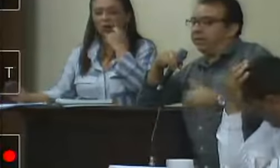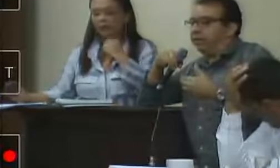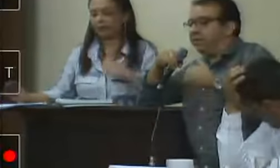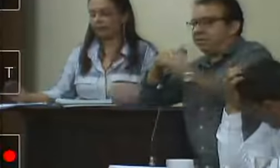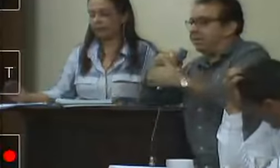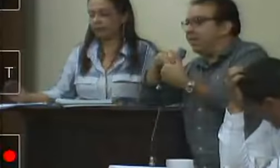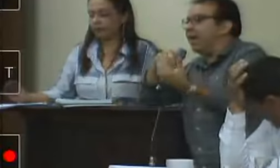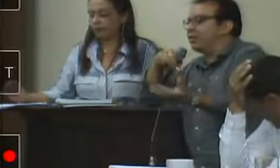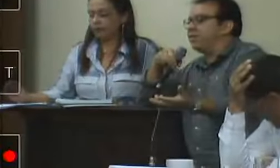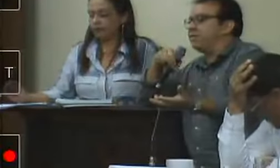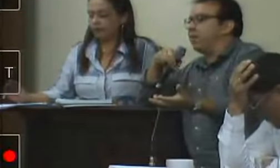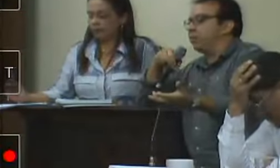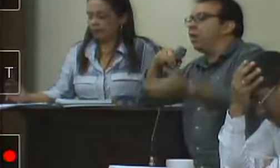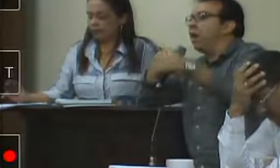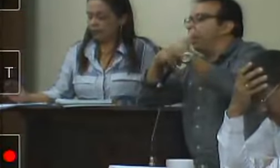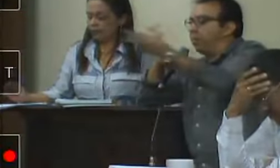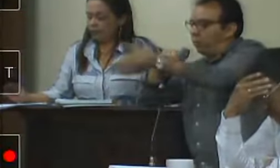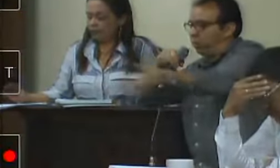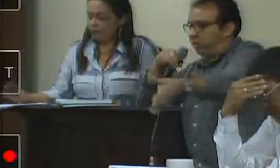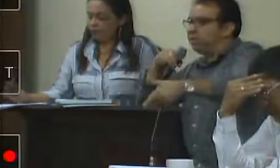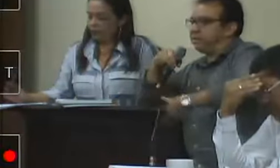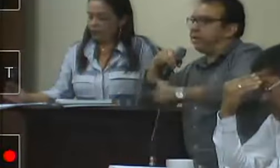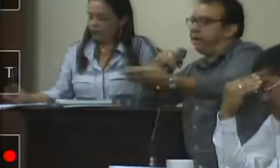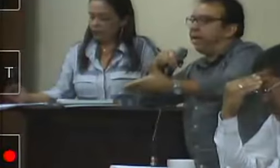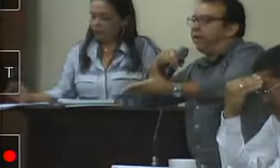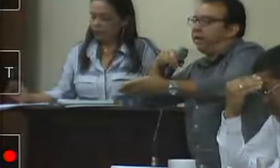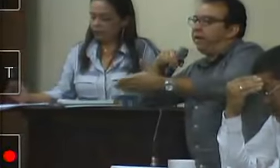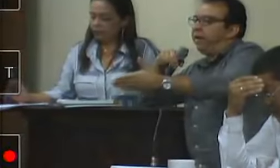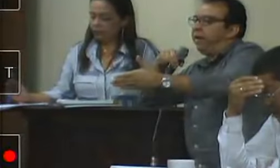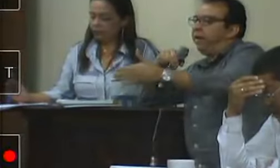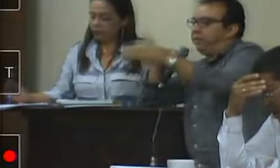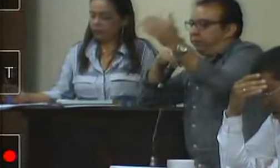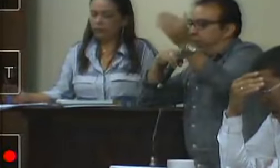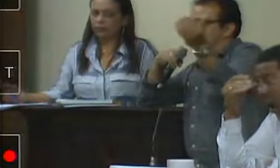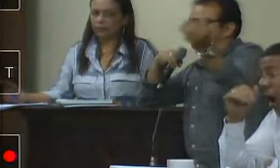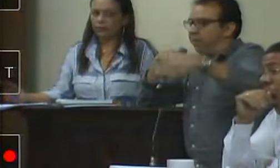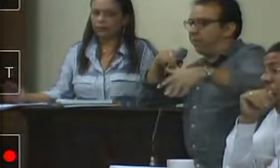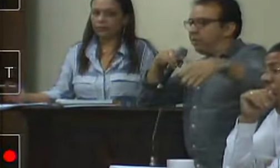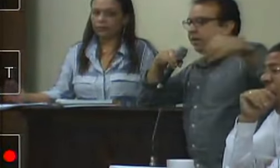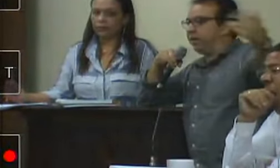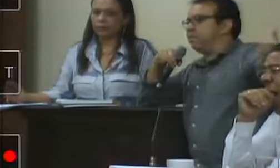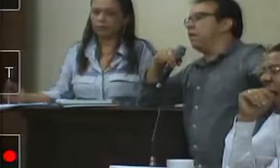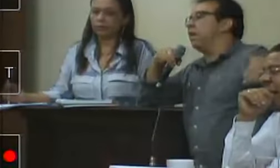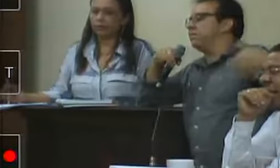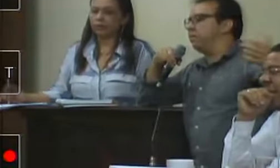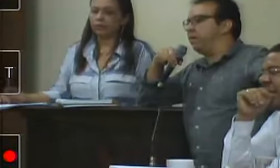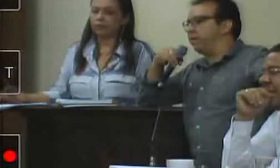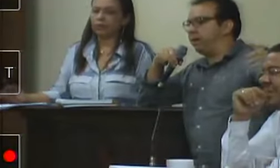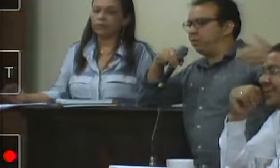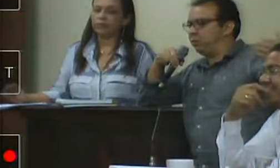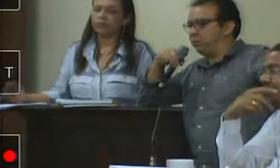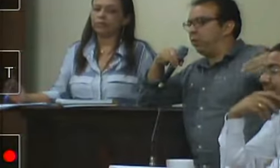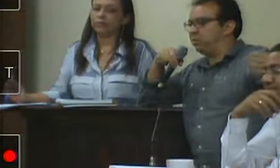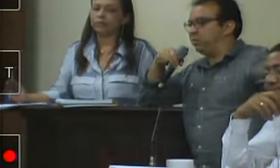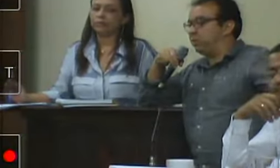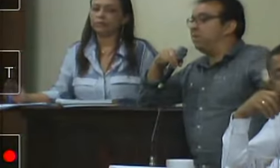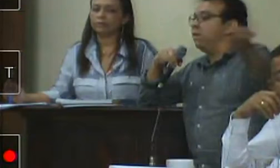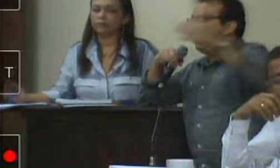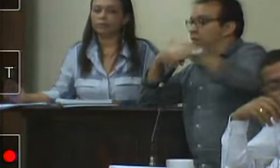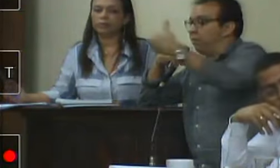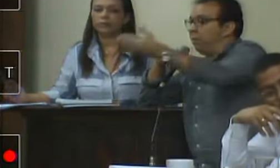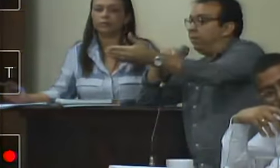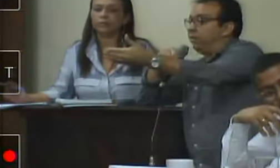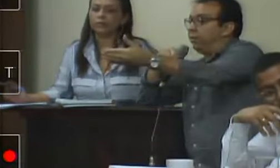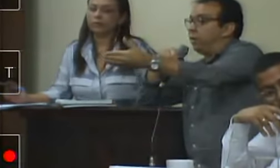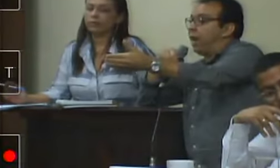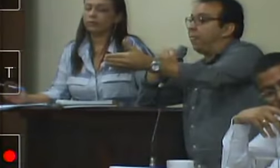assim, necessidade nós temos. A boa notícia, né, nós acabamos de credenciar esse mês, a partir dos próximos meses,